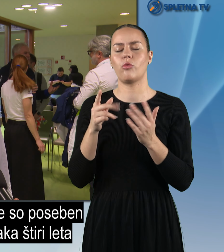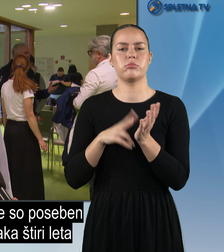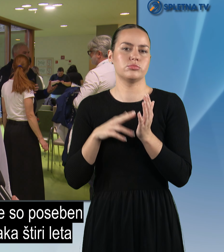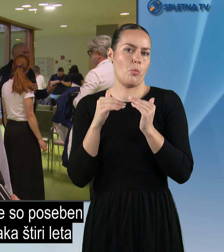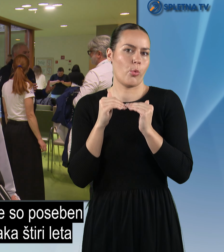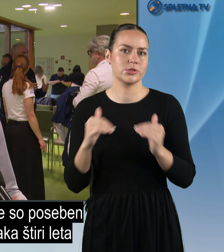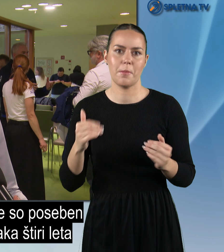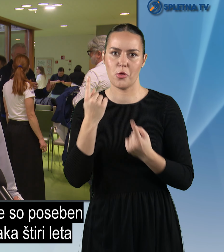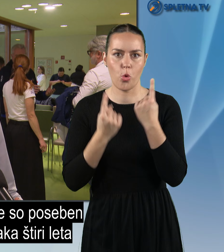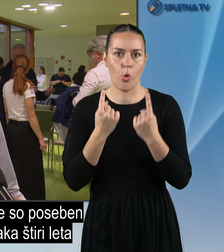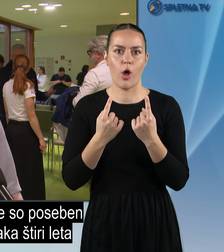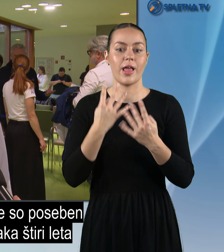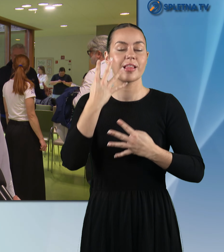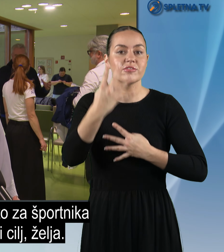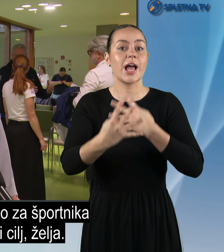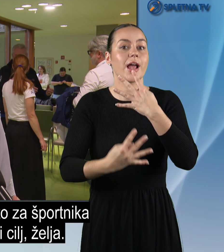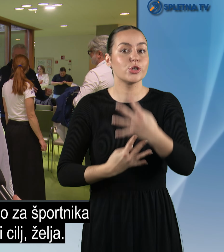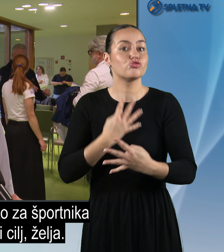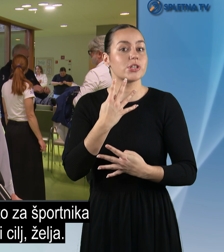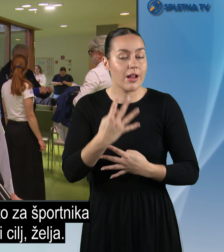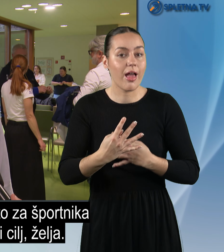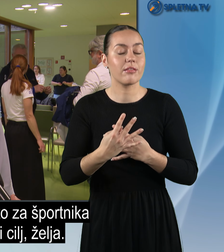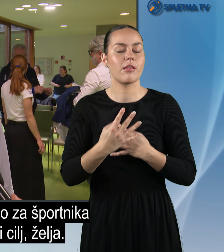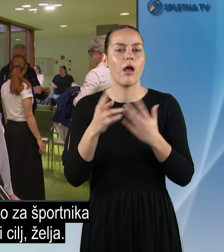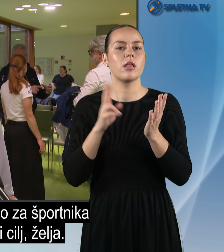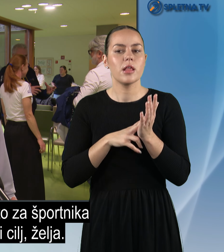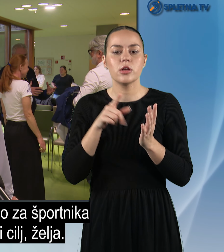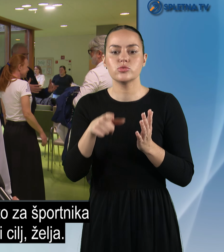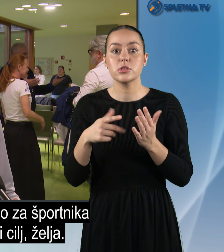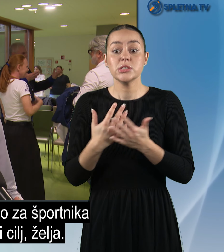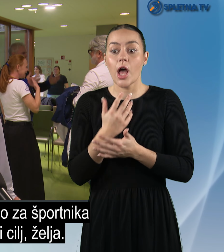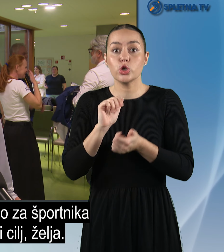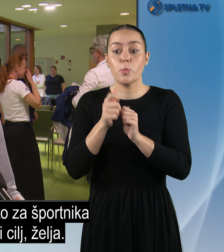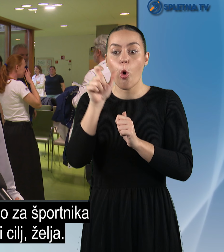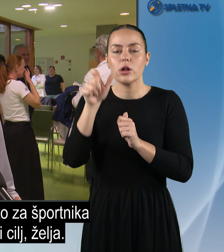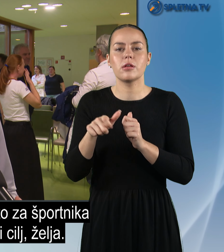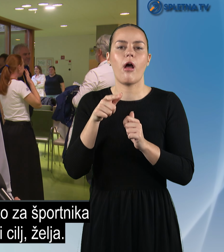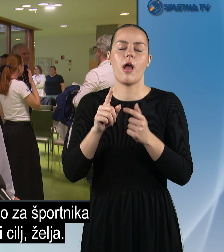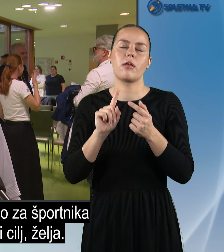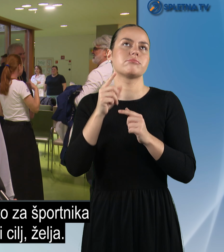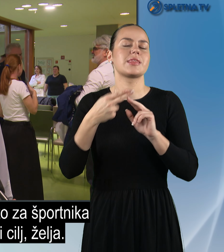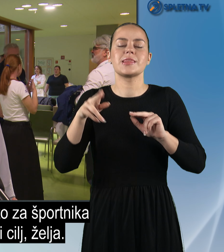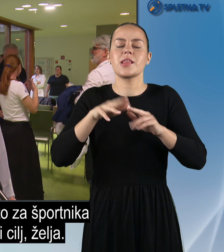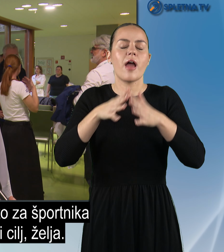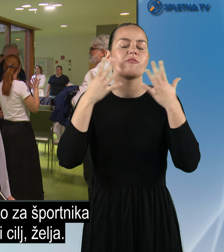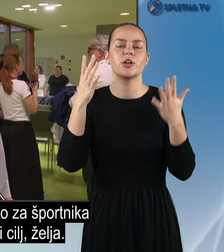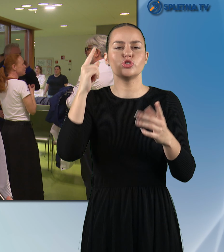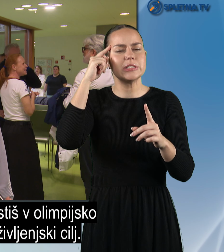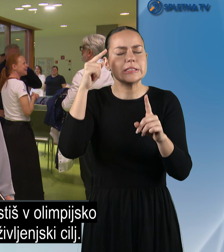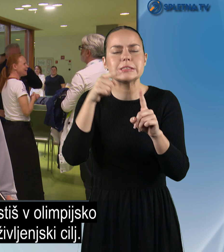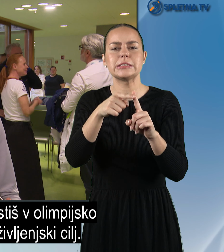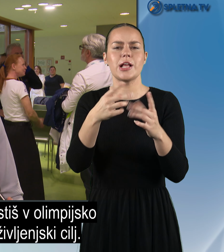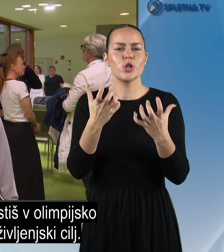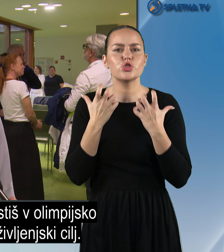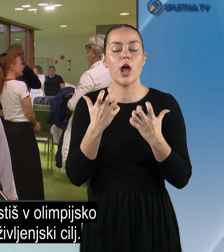dogodek na vsaka 4 leta in dejansko je to za športnika pač tisti največji cilj, želja, že